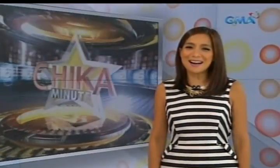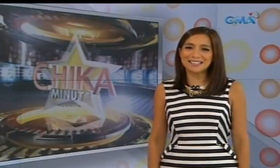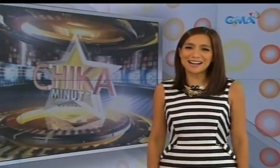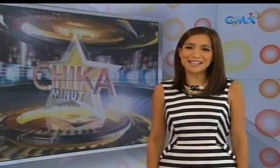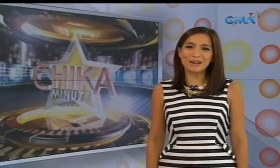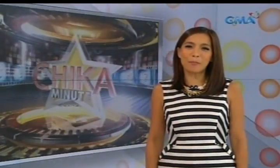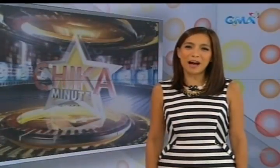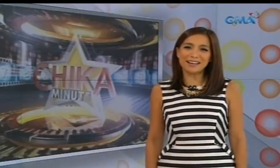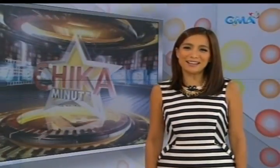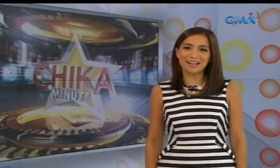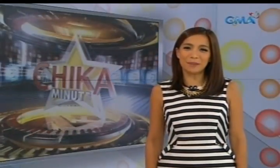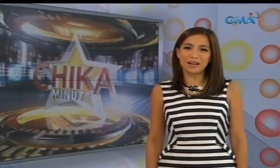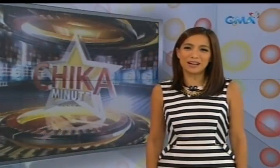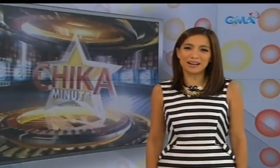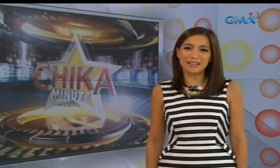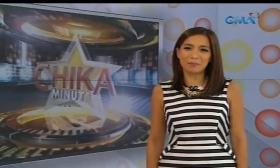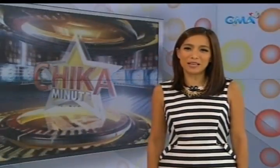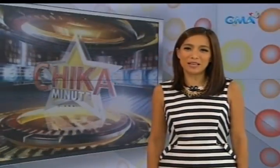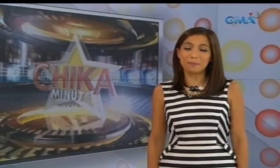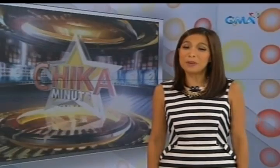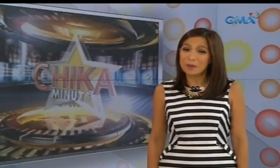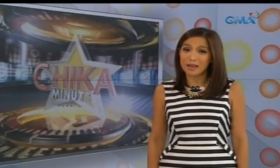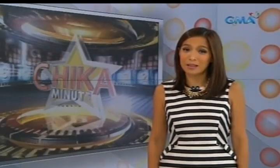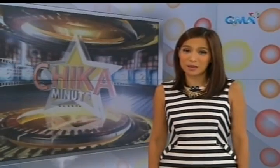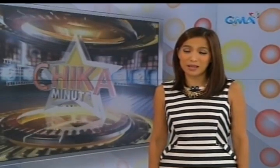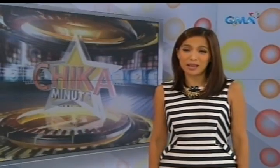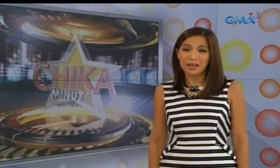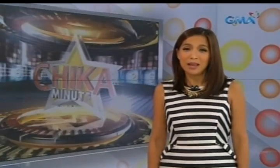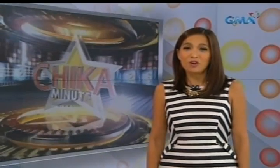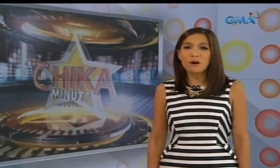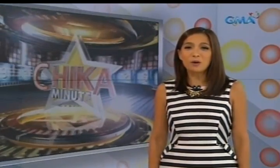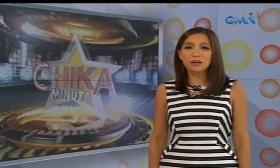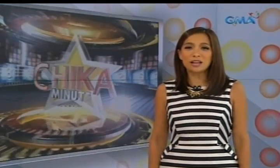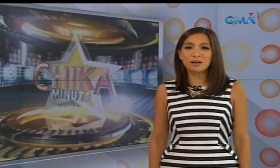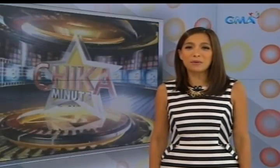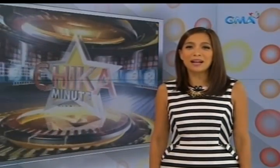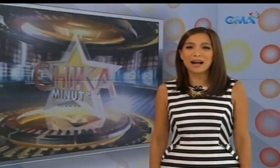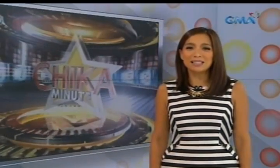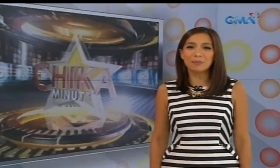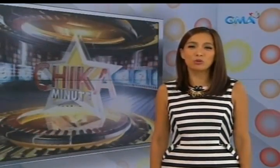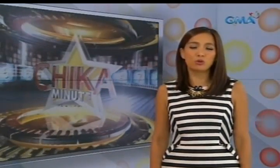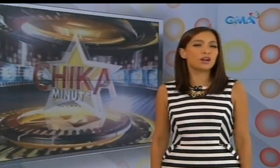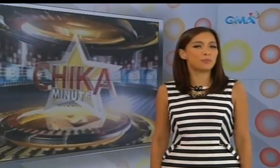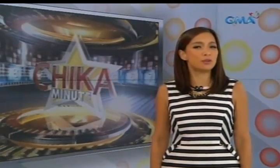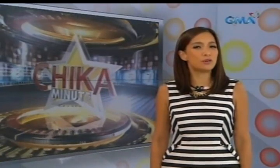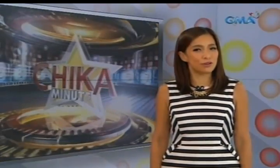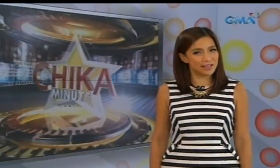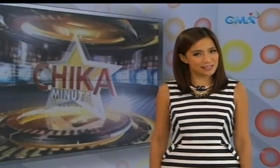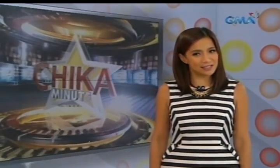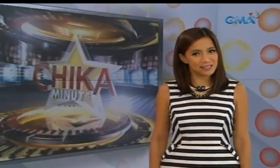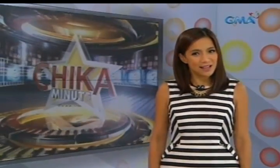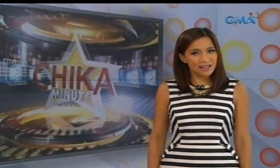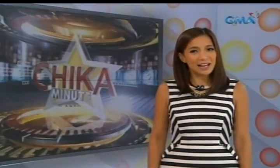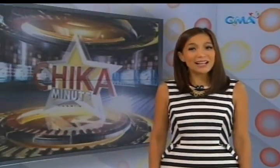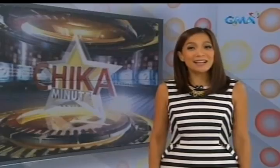nga ang isa nating kababayan na sa kabila ng kanyang pagiging pipi at bingi, gumagawa siya ng marka sa mundo ng beauty contests. Kilalanin natin